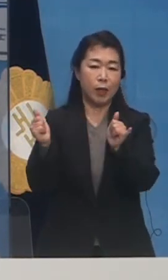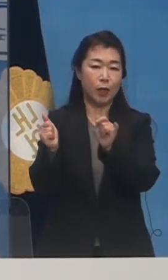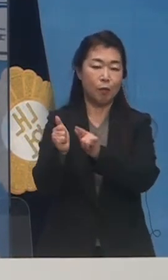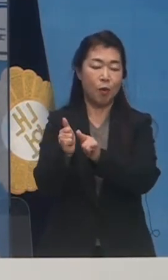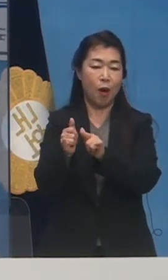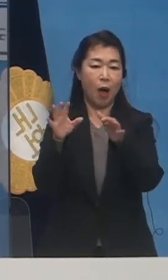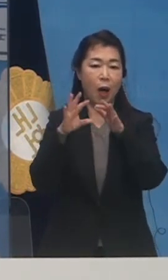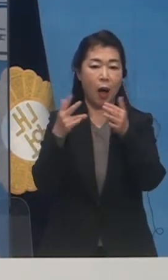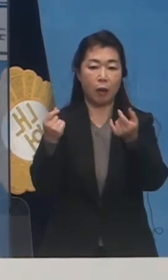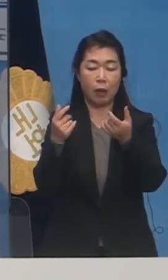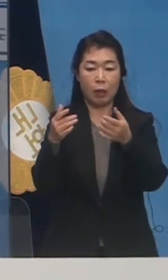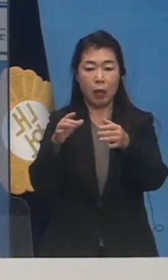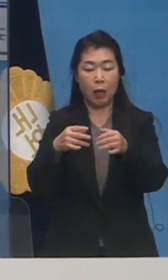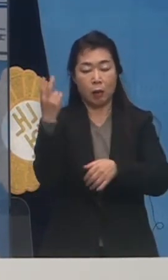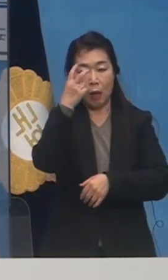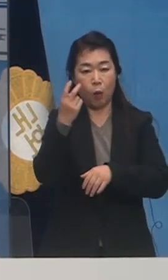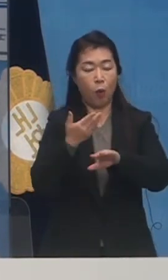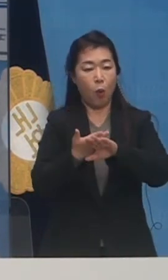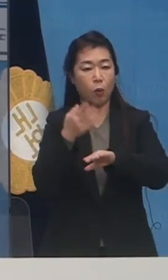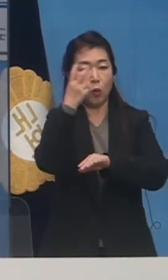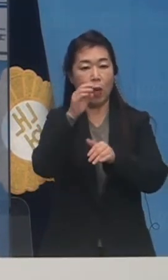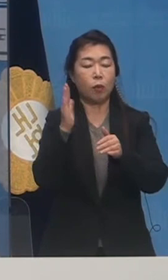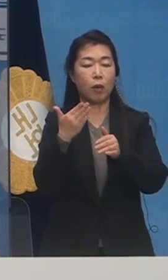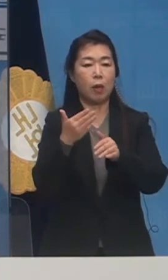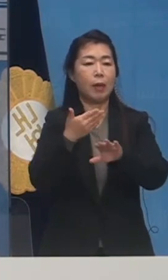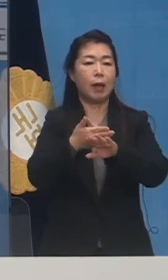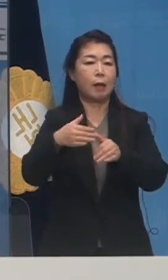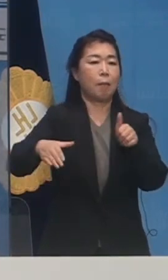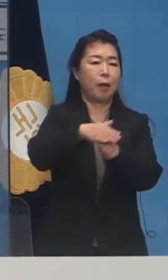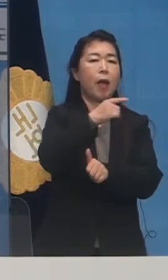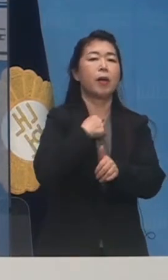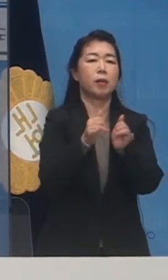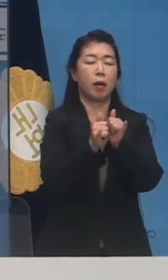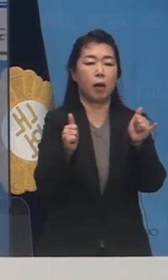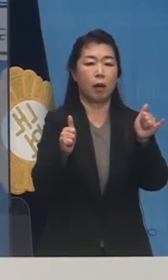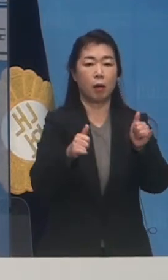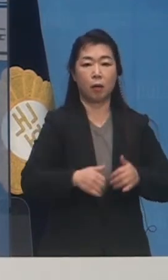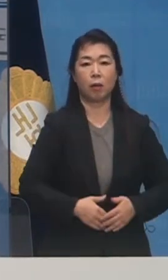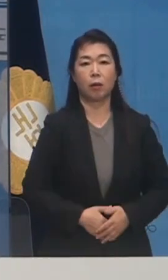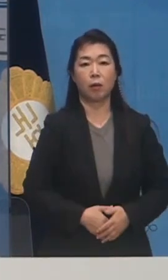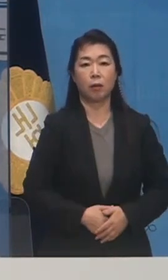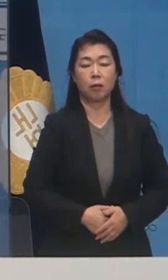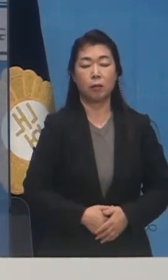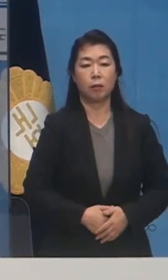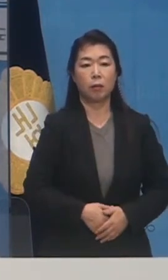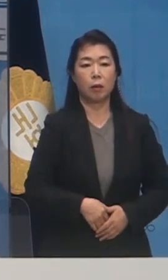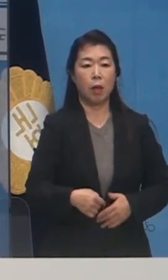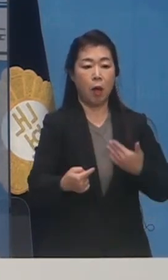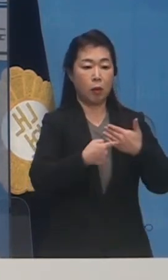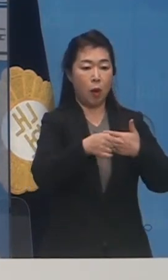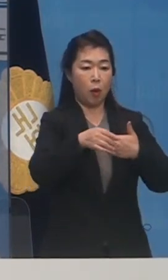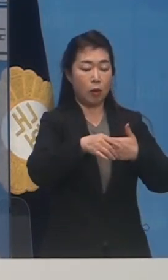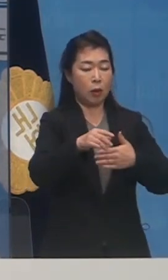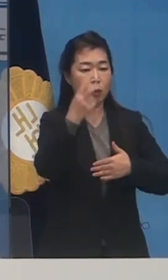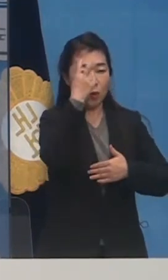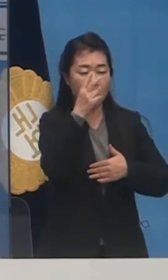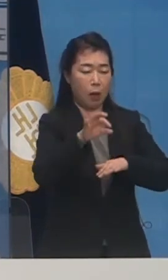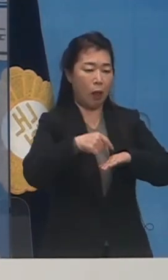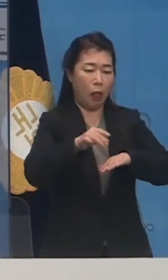사건으로 조사 대상이 된 다른 가해자였습니다. 현장 조사는 형식적이었을 뿐